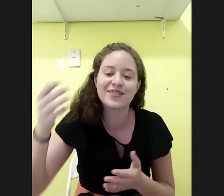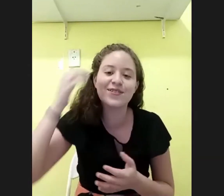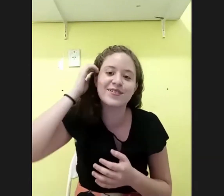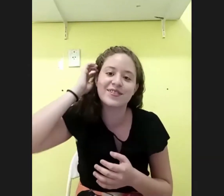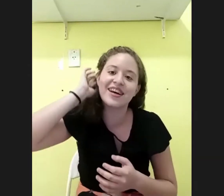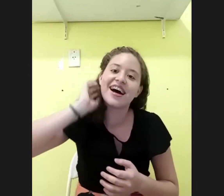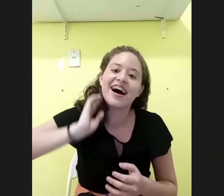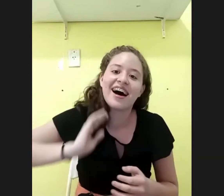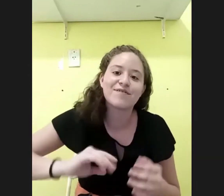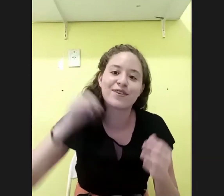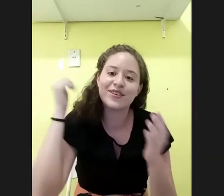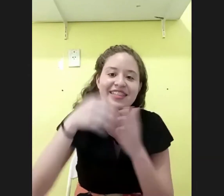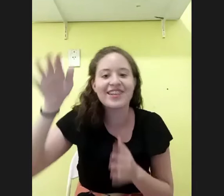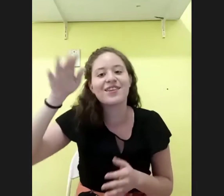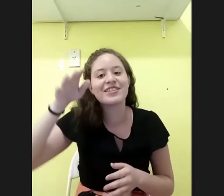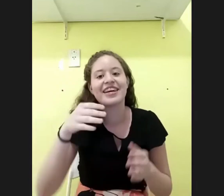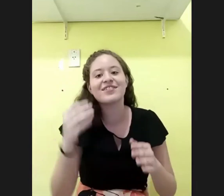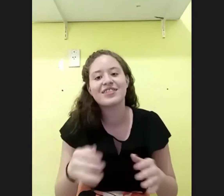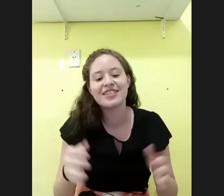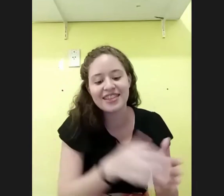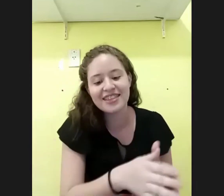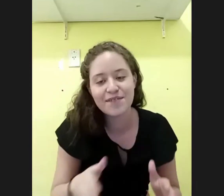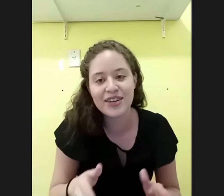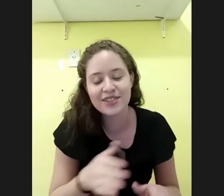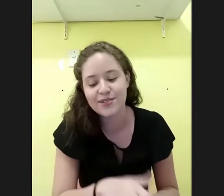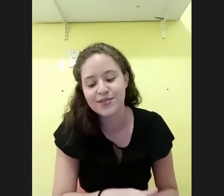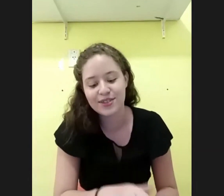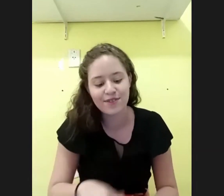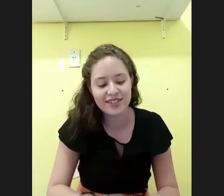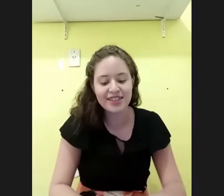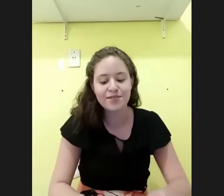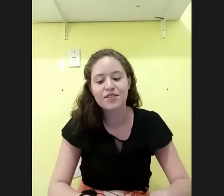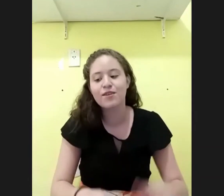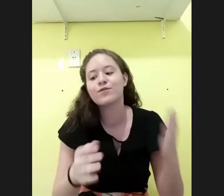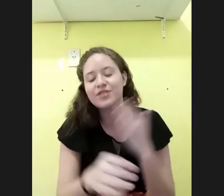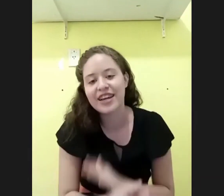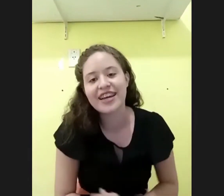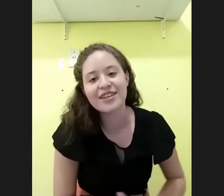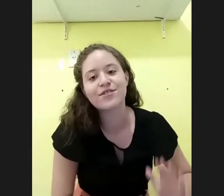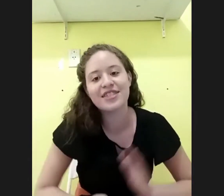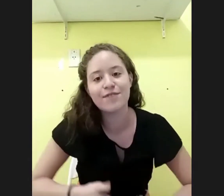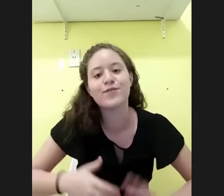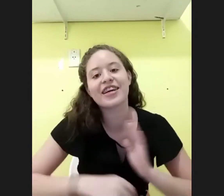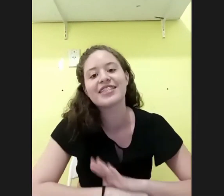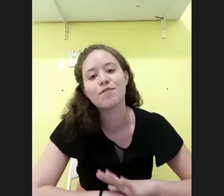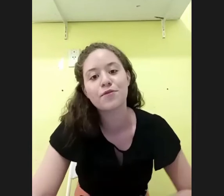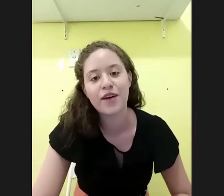curso. Aí foi quando eu entrei logo direto e nessas semanas que eu tô fazendo, com os treinos, com os desafios que a gente sempre faz,